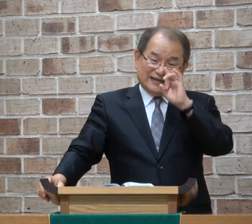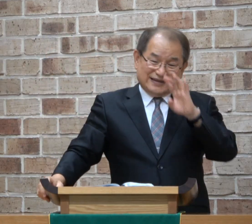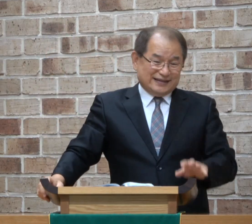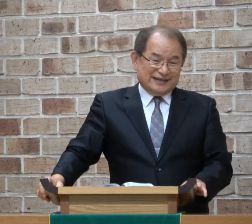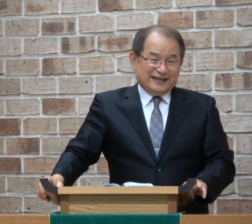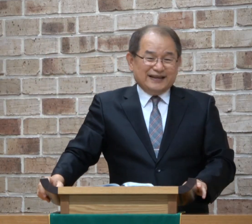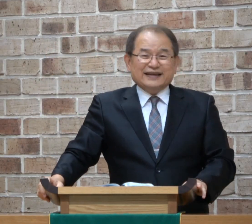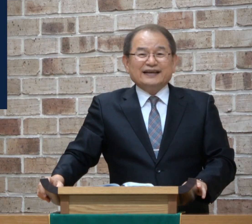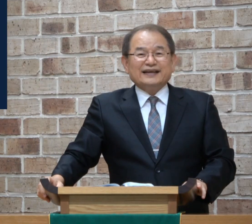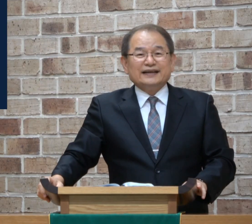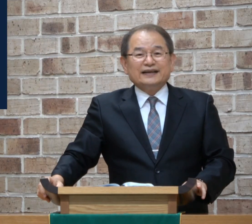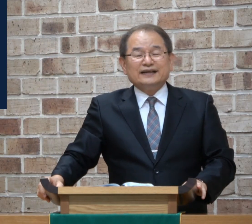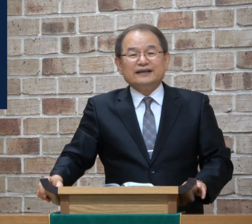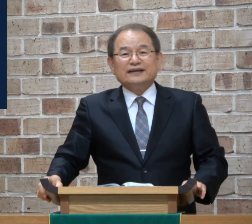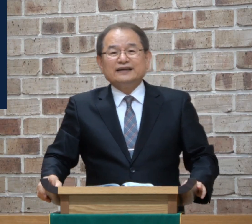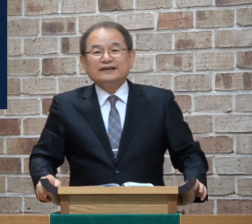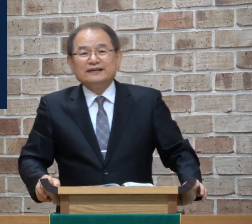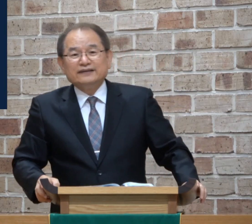하늘나라 가셔야죠. 천국 가셔야죠.